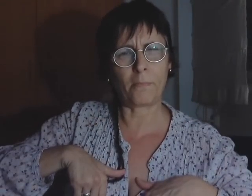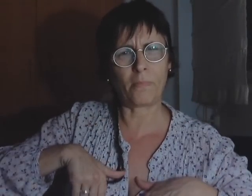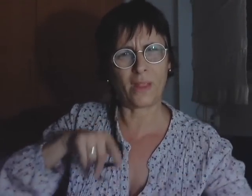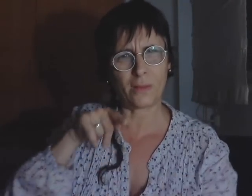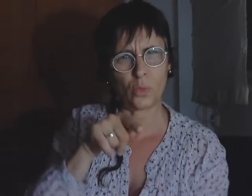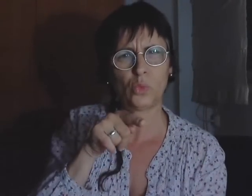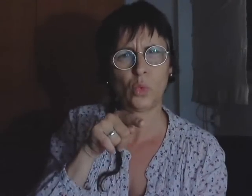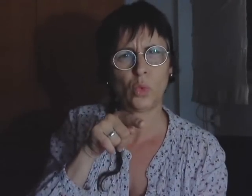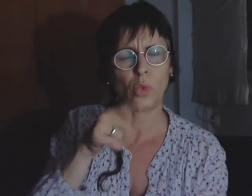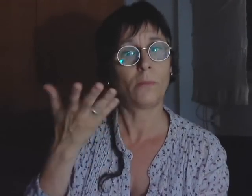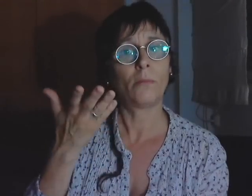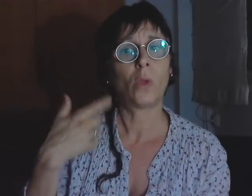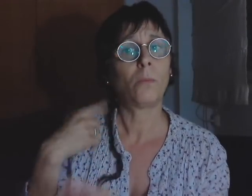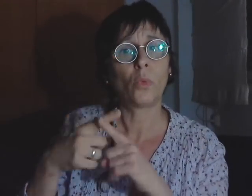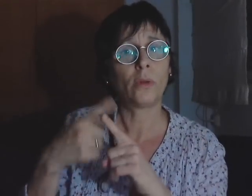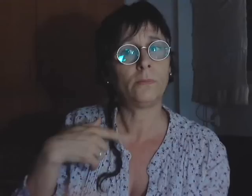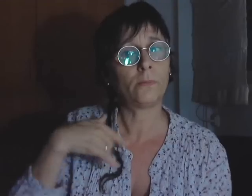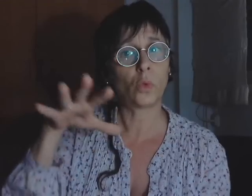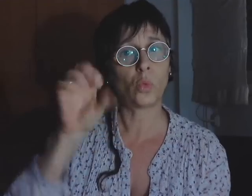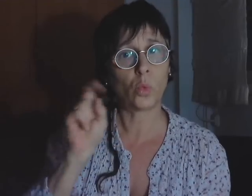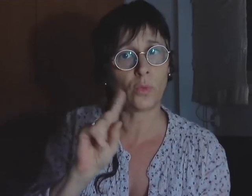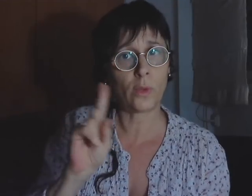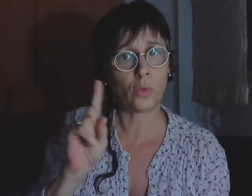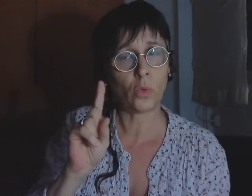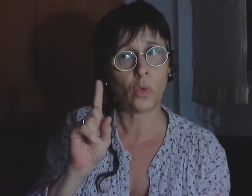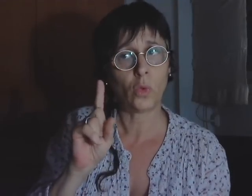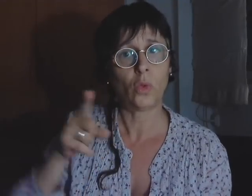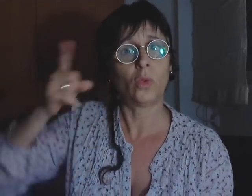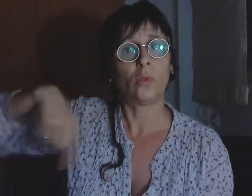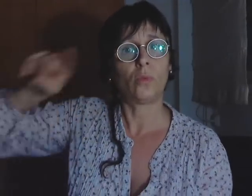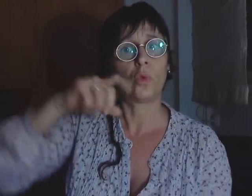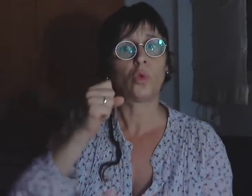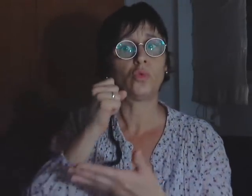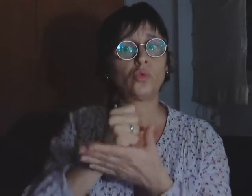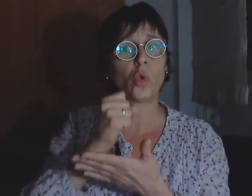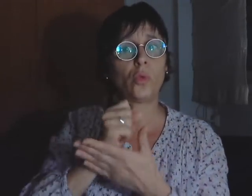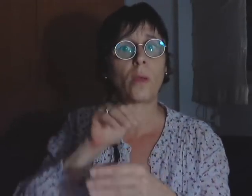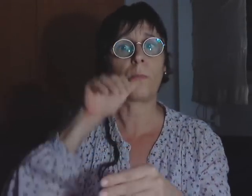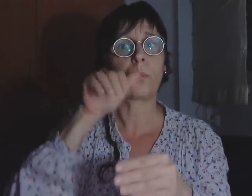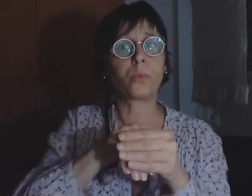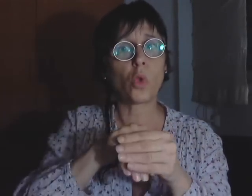el debate, las encuestas de La Sexta, de Antena 3 o El País coincidían en dar por ganador también a Mariano Rajoy.